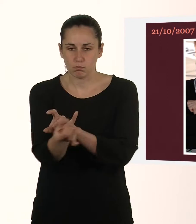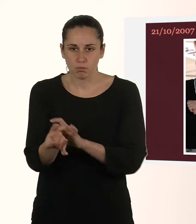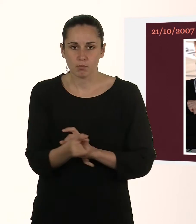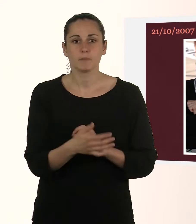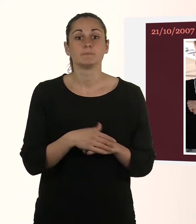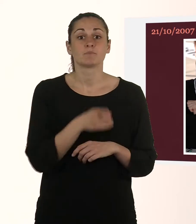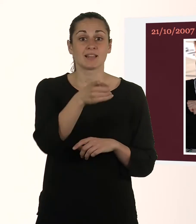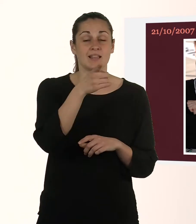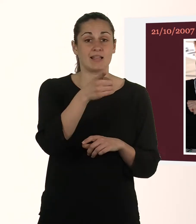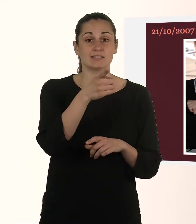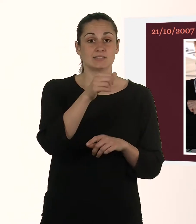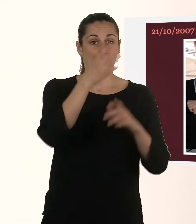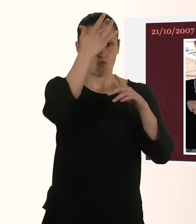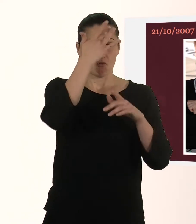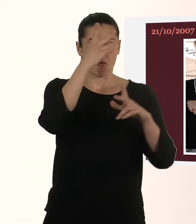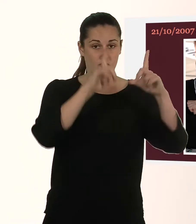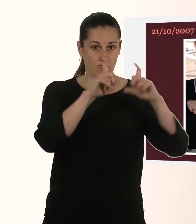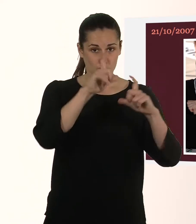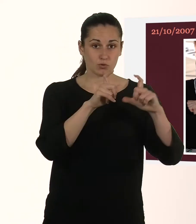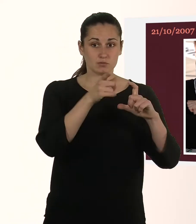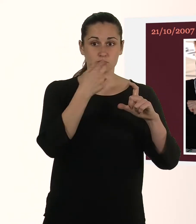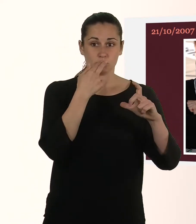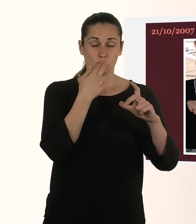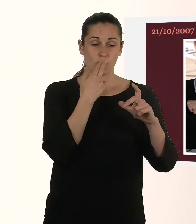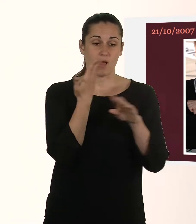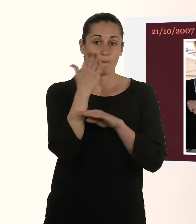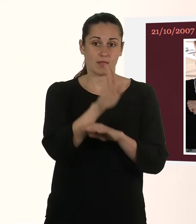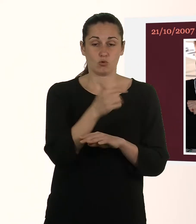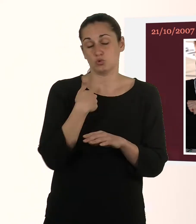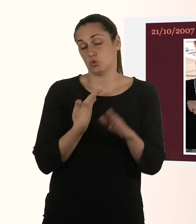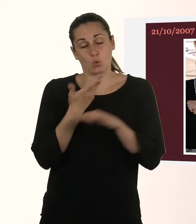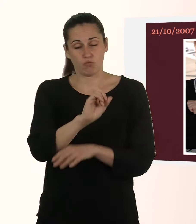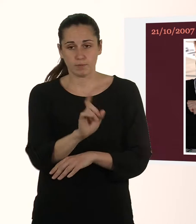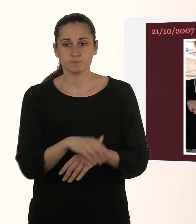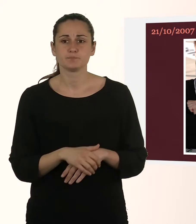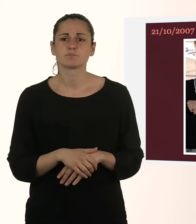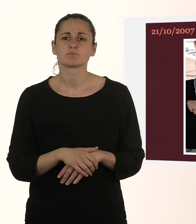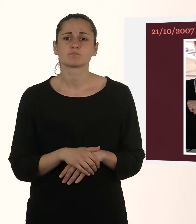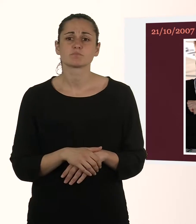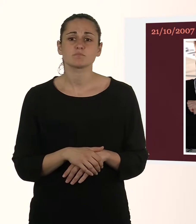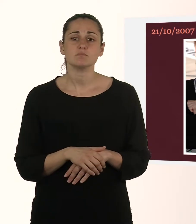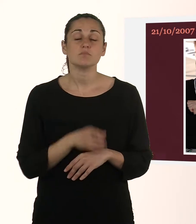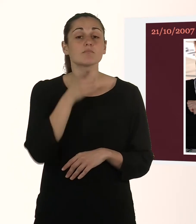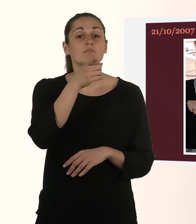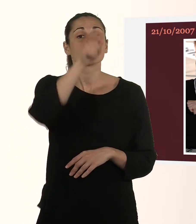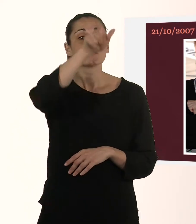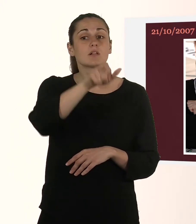de Márquez, donde realmente fue enternecedor para la gente que estuvo, yo no estuve, donde estuvo